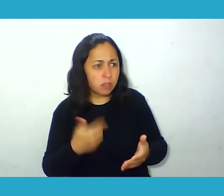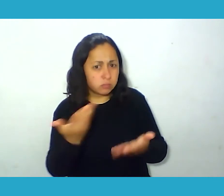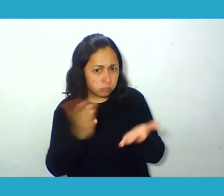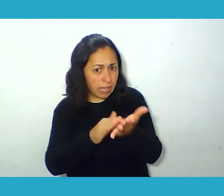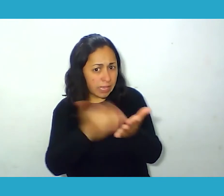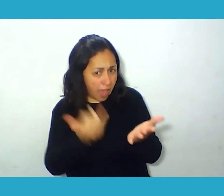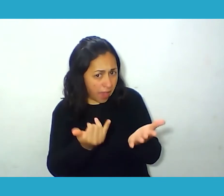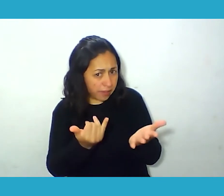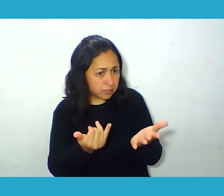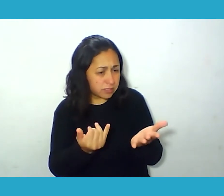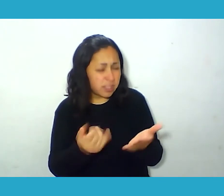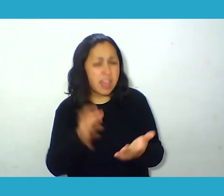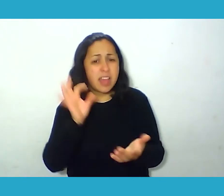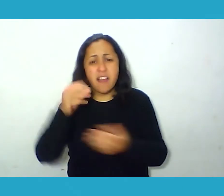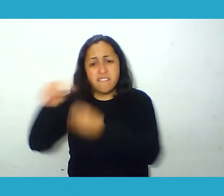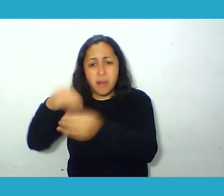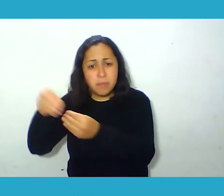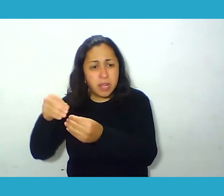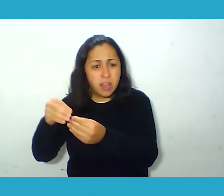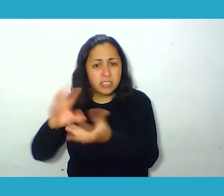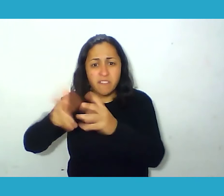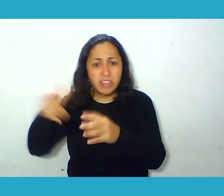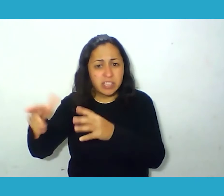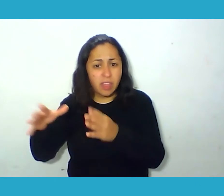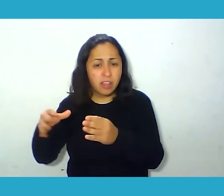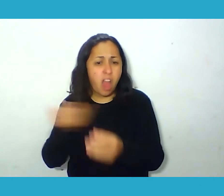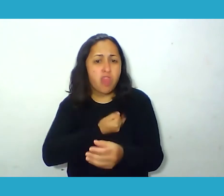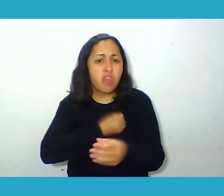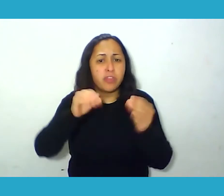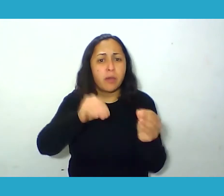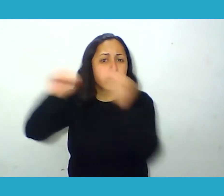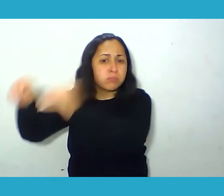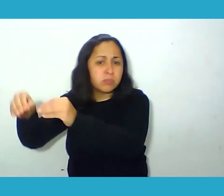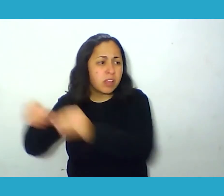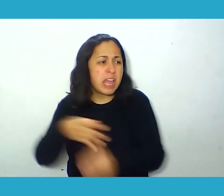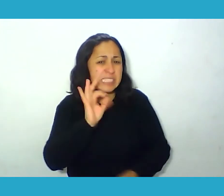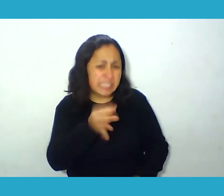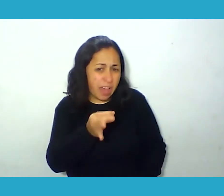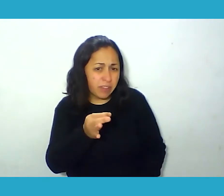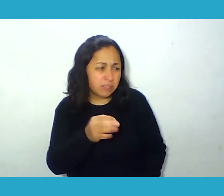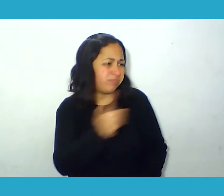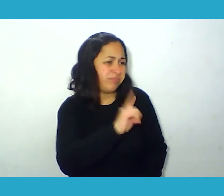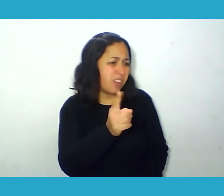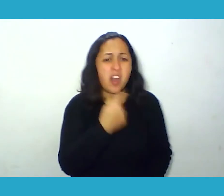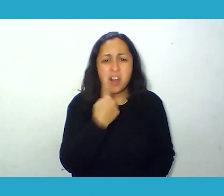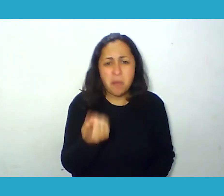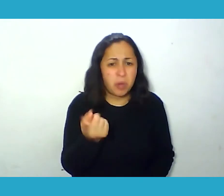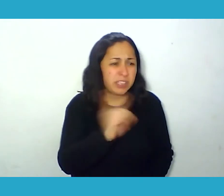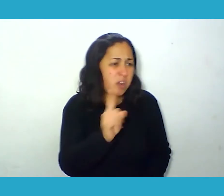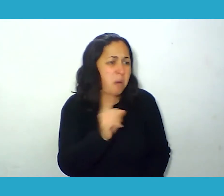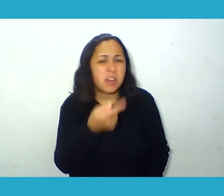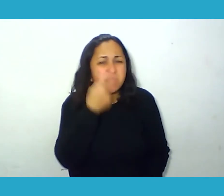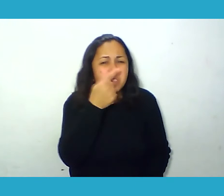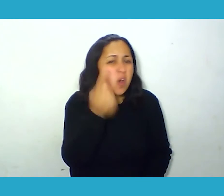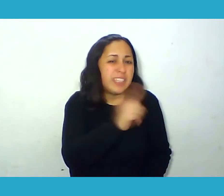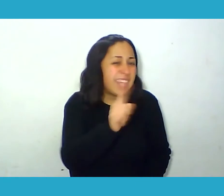dónde los van a trasladar? No tienen respuestas a esas preguntas porque no les interesa. Dice conocer a todos los